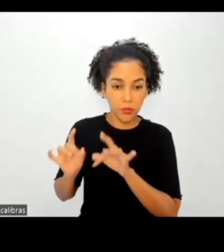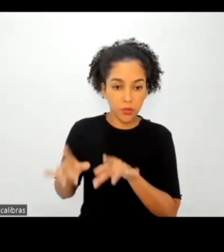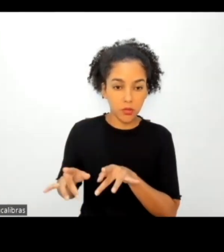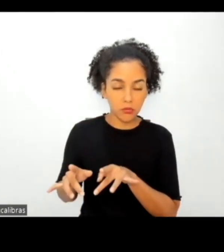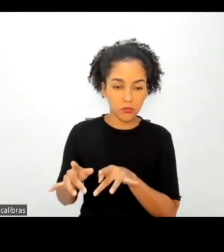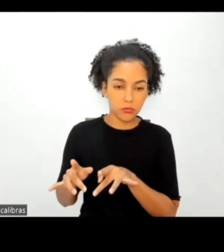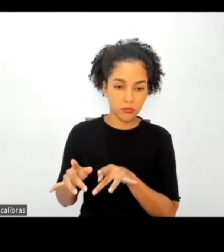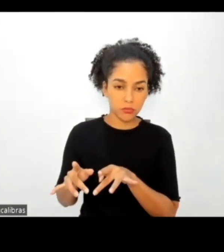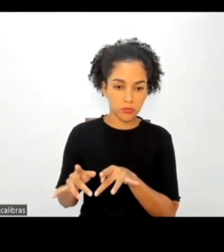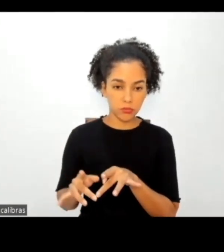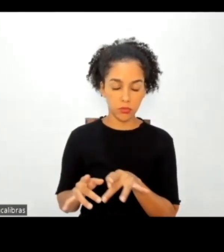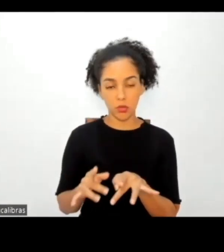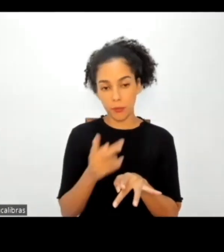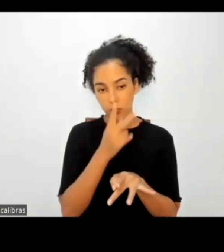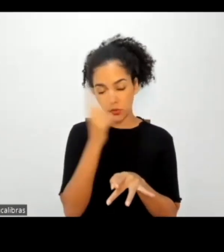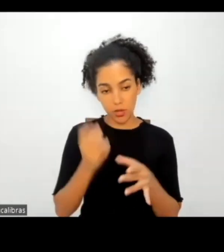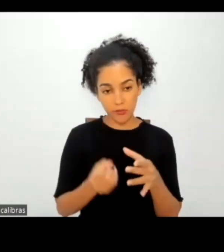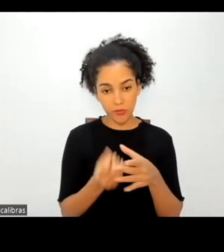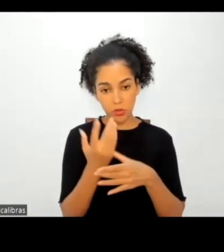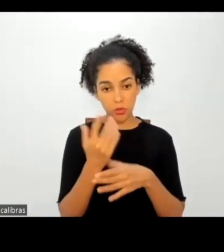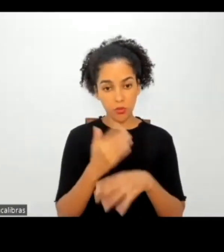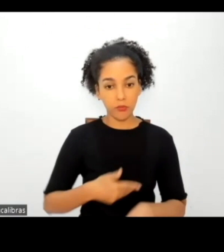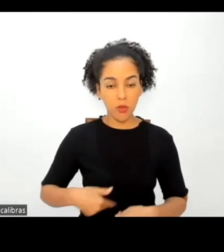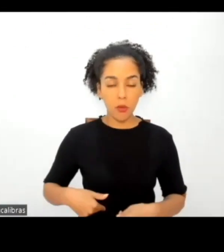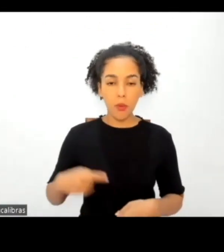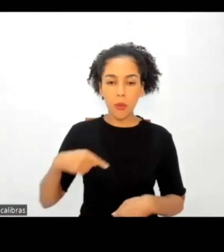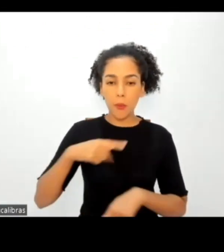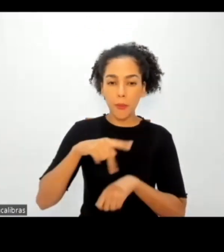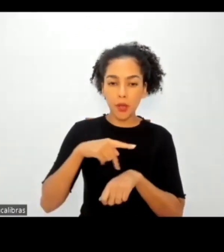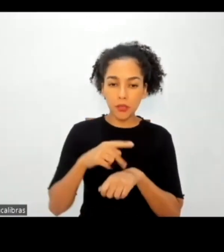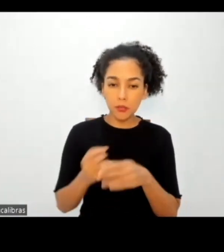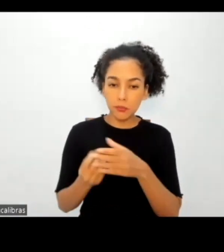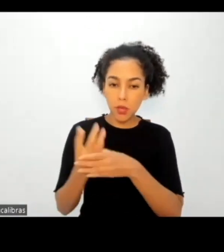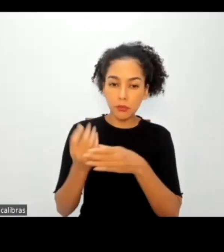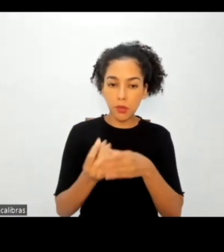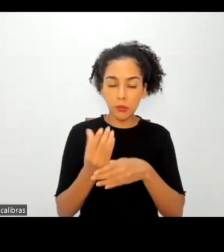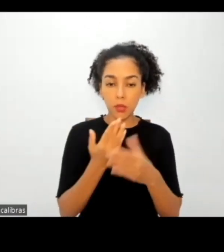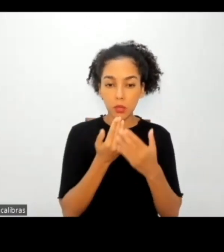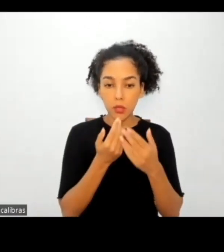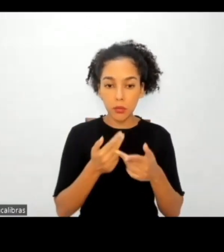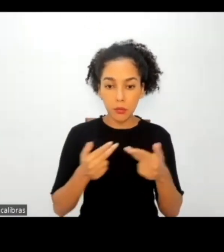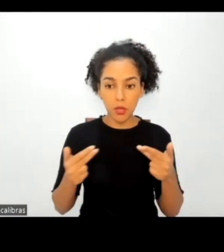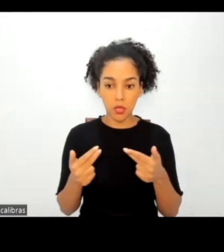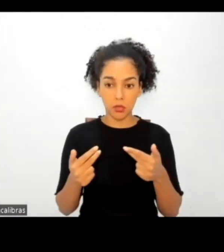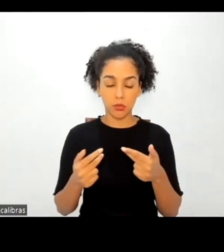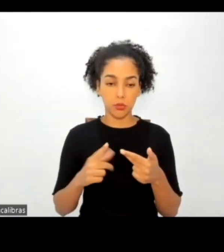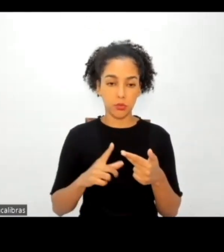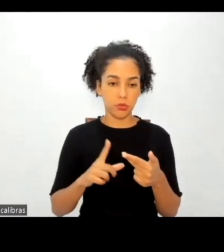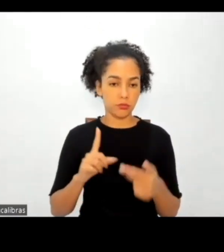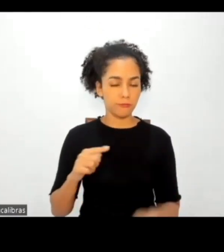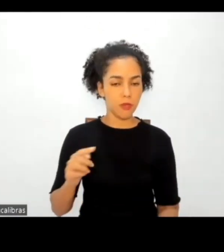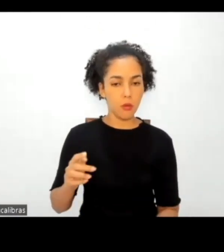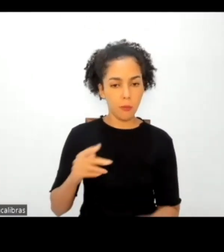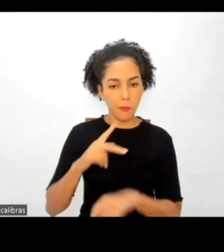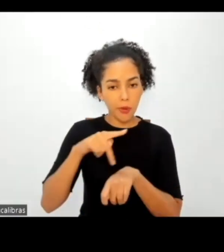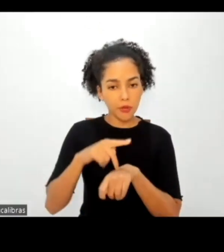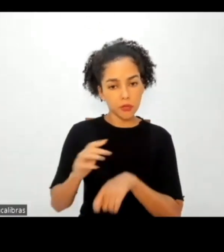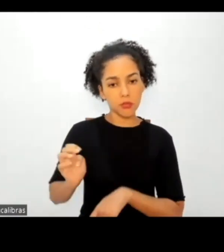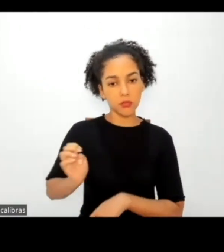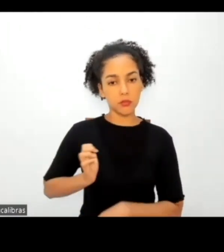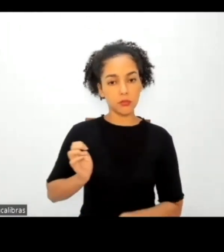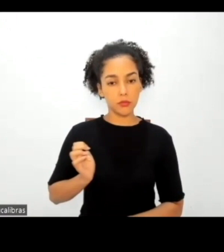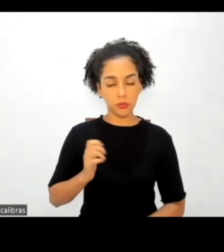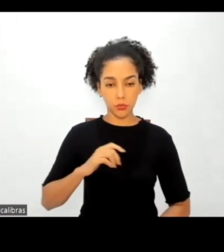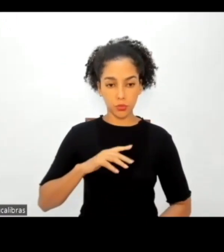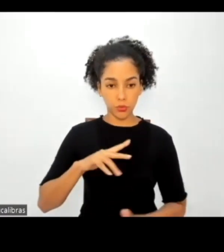comem, né, porque no país, né, produtor de alimentos como o Brasil, que está entre as maiores riquezas, né, do mundo, a gente viu o que a gente venceu